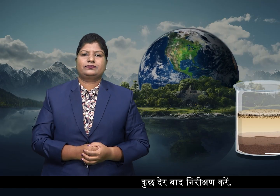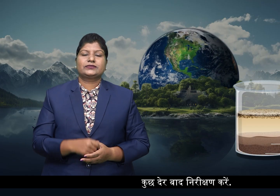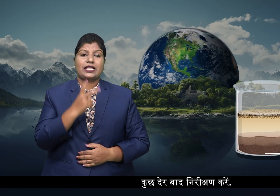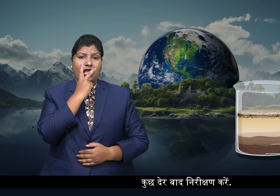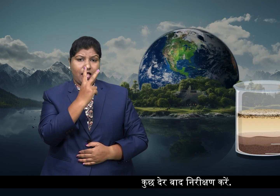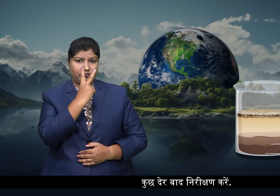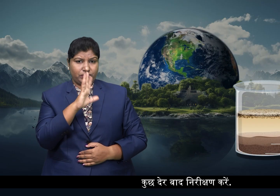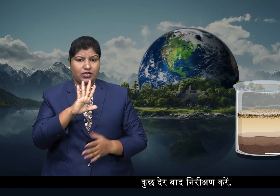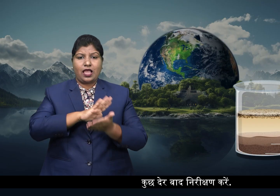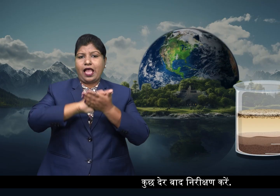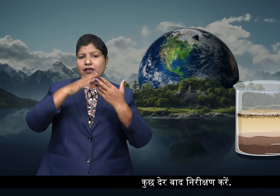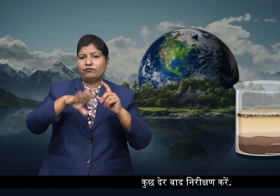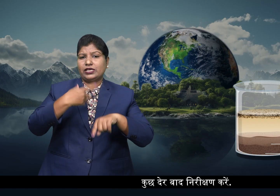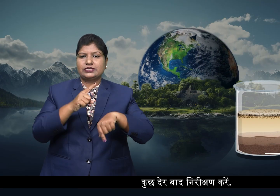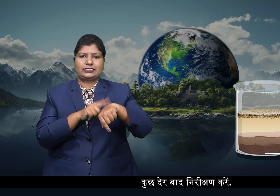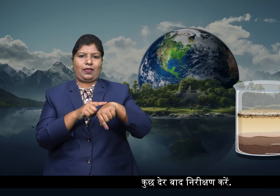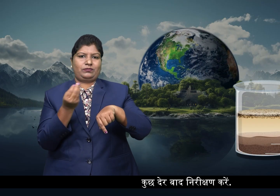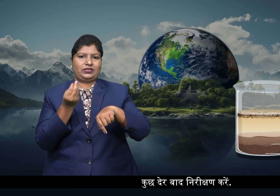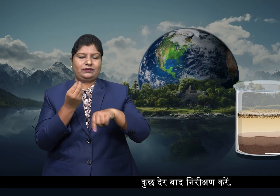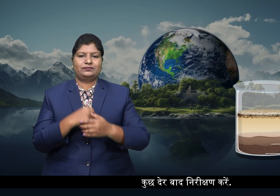कुछ देर बाद निरीक्षण करें।